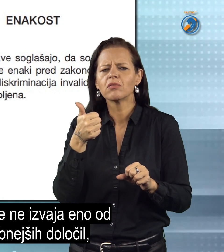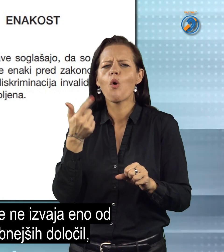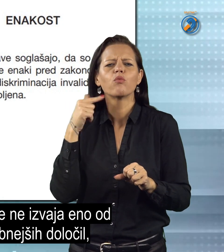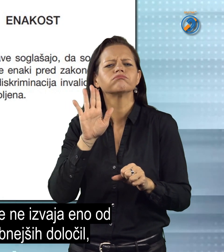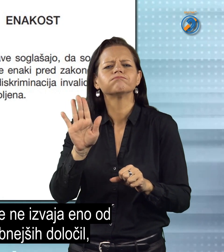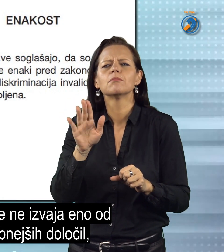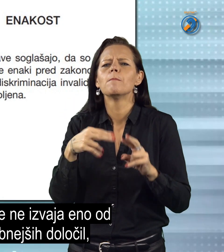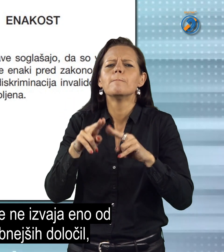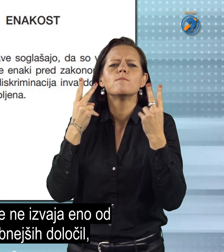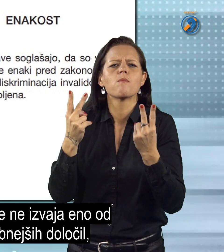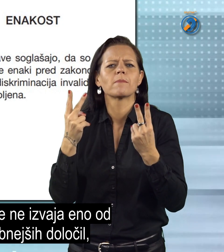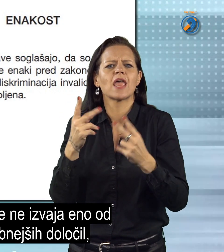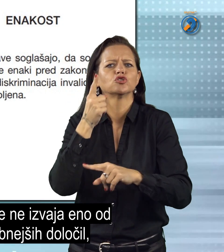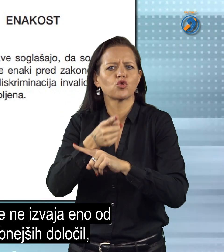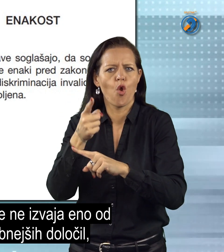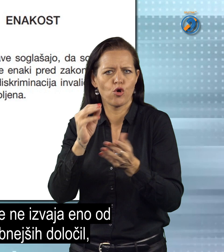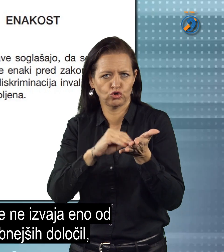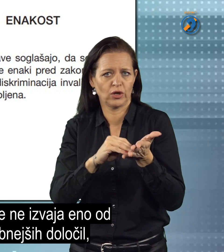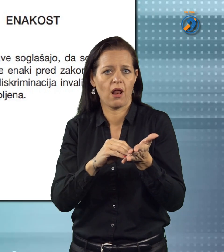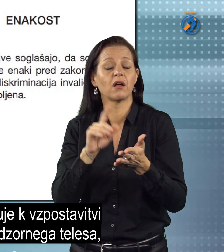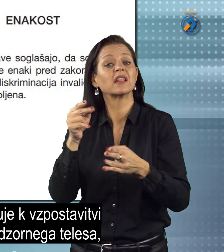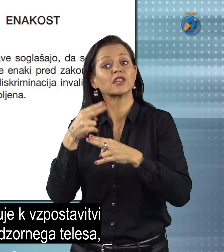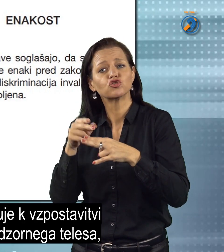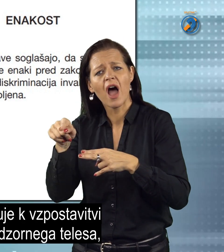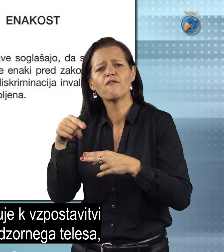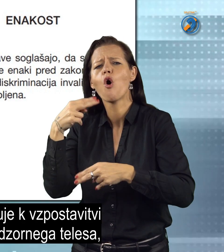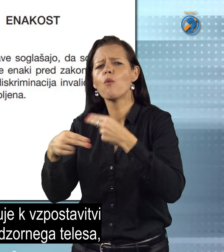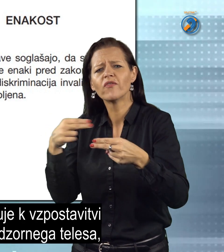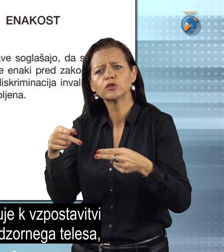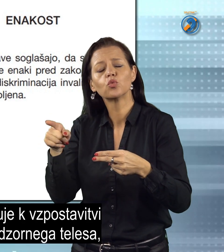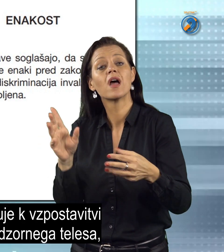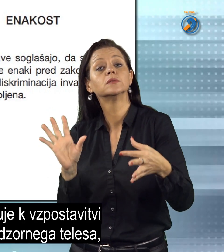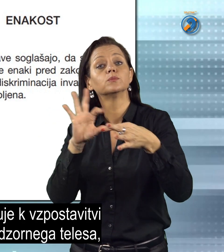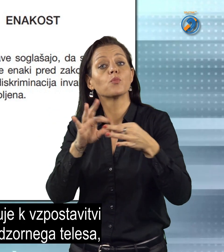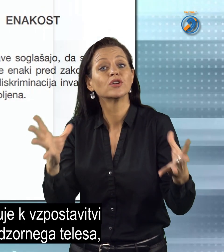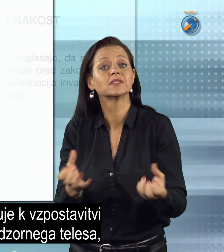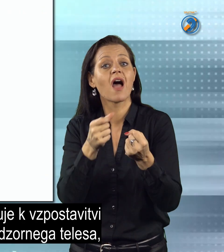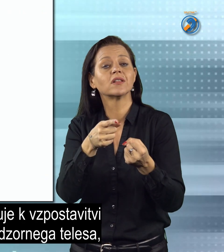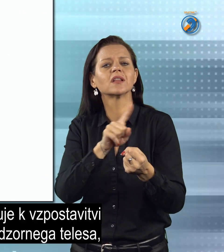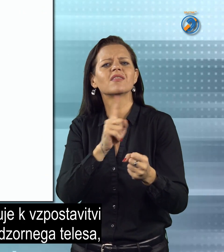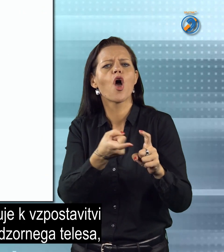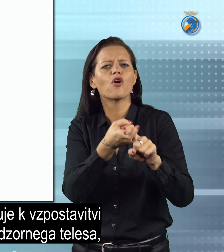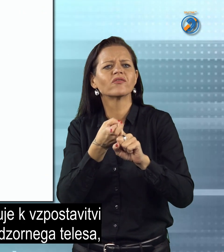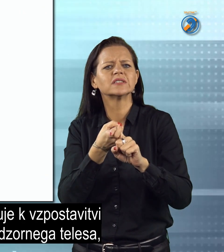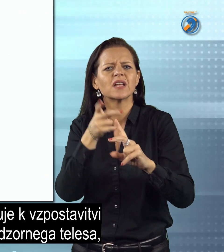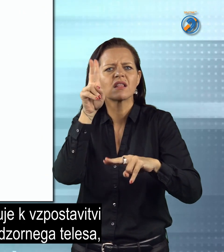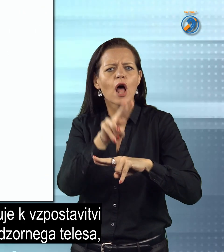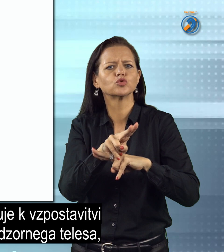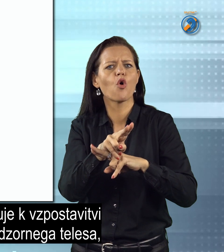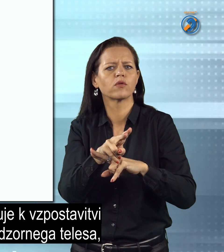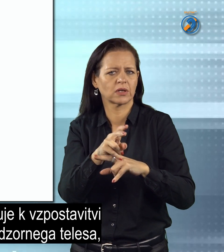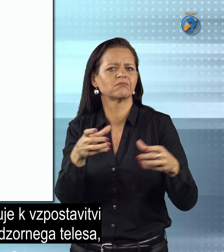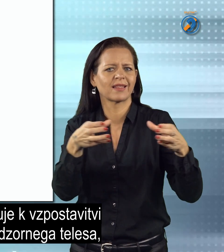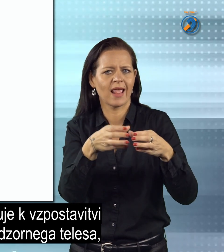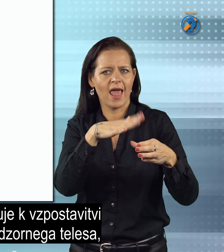izvaja eno od njenih pomembnejših določil, ki državo obvezuje k vzpostavitvi neodvisnega nadzornega telesa, ki nadzira izvajanje